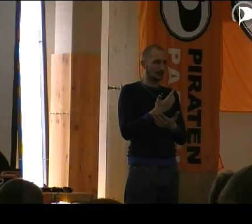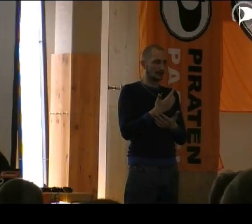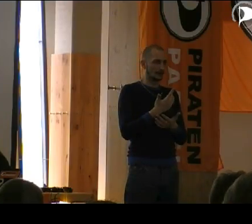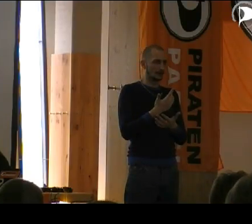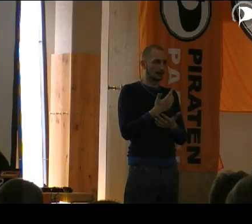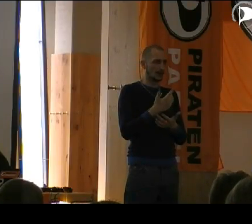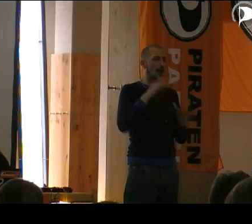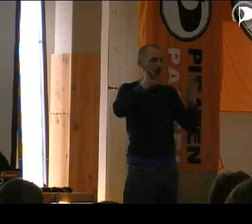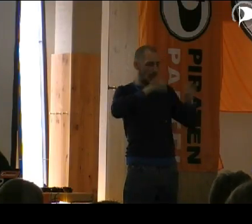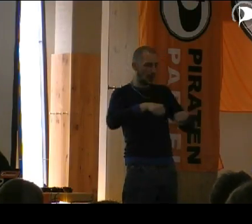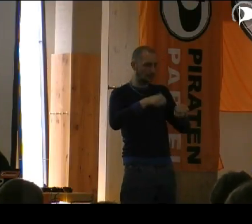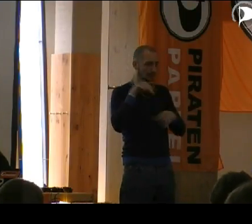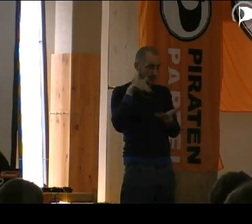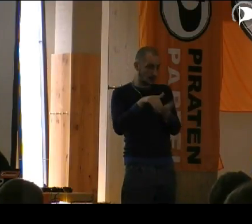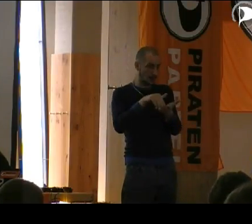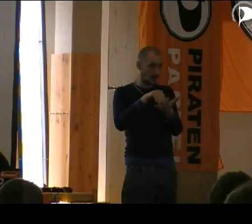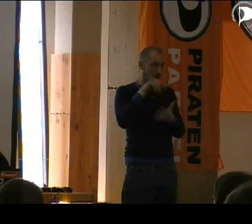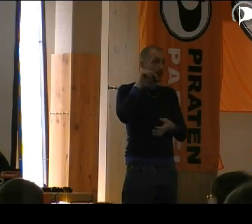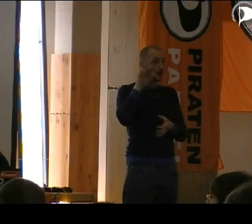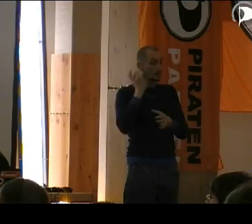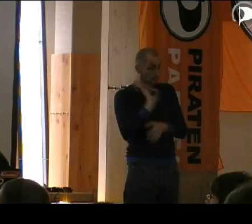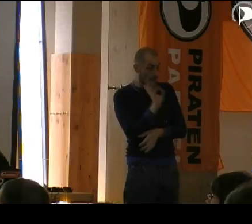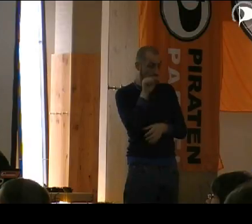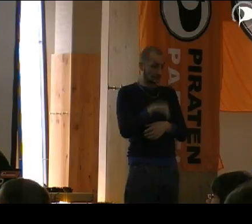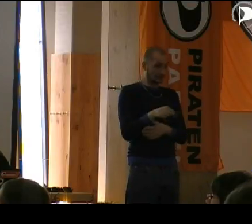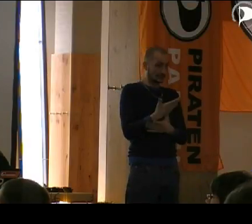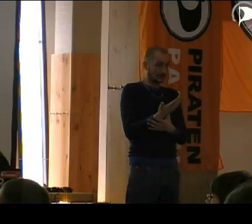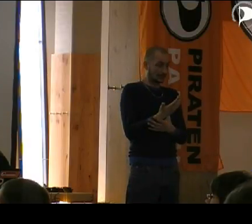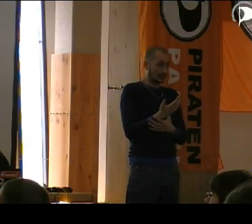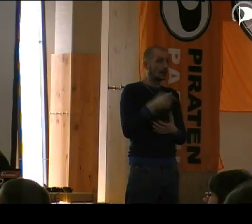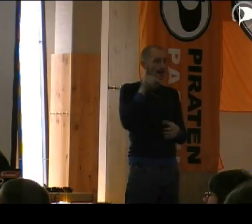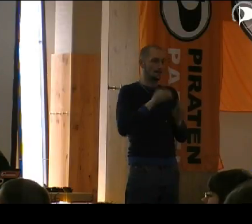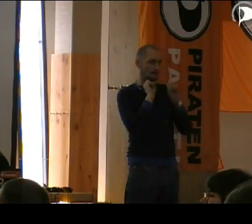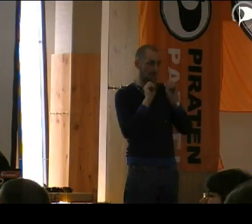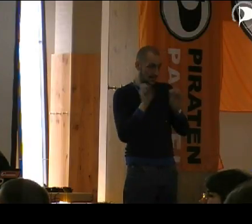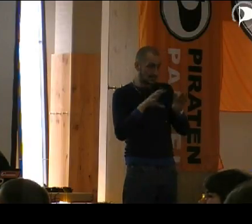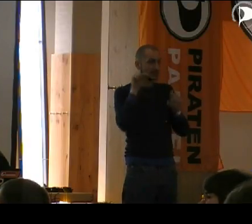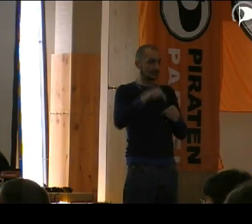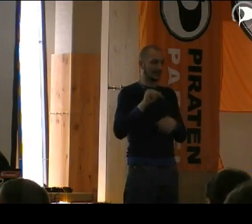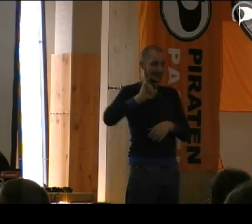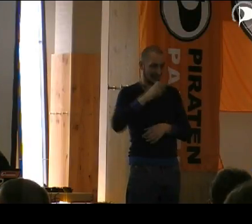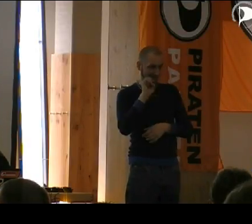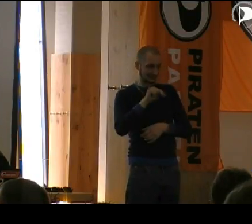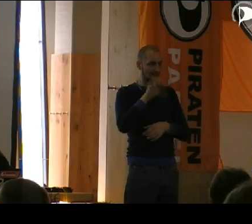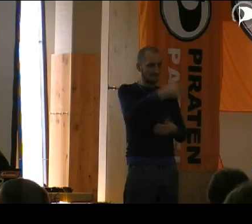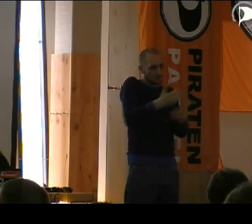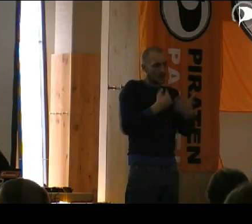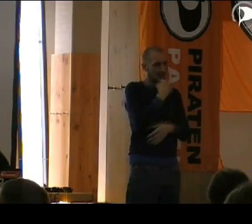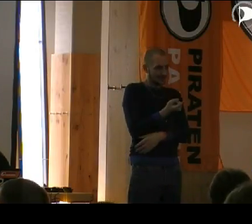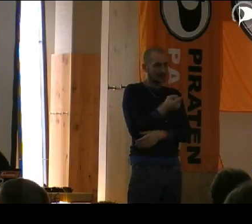und dafür geht auch dieser berichte gänze zuvor getragen hatte für den zeitraum